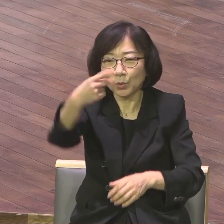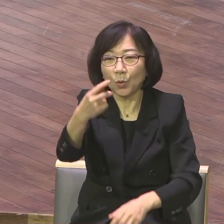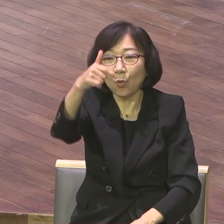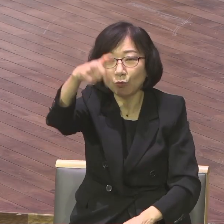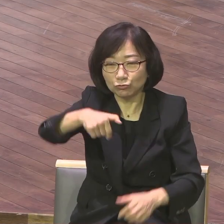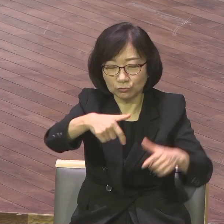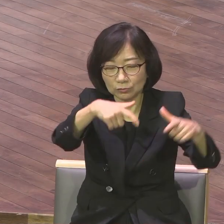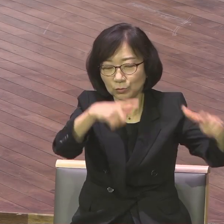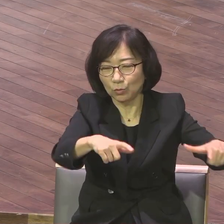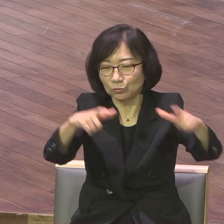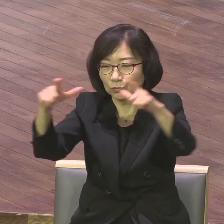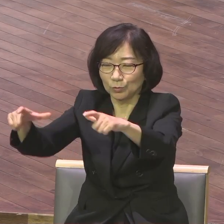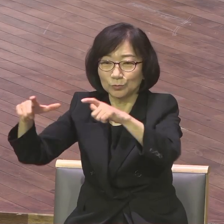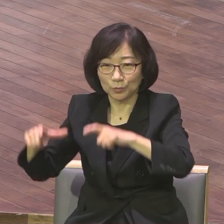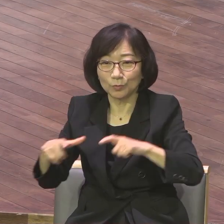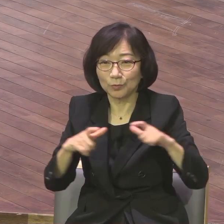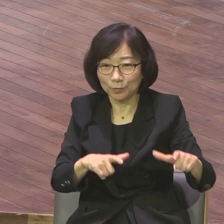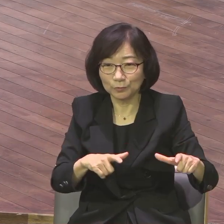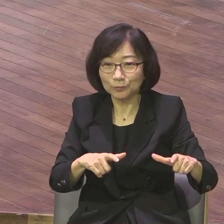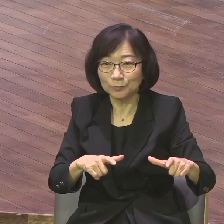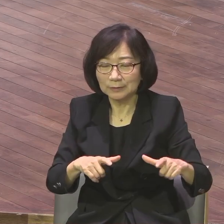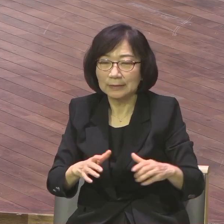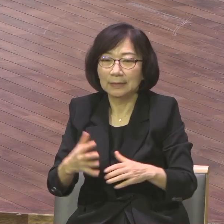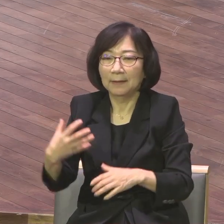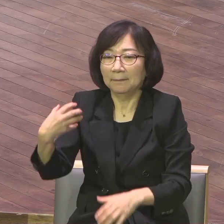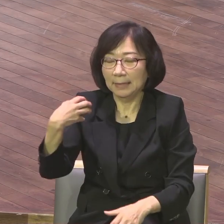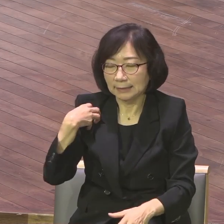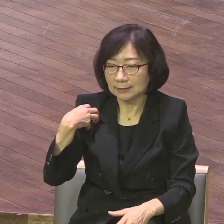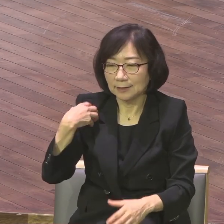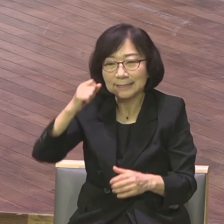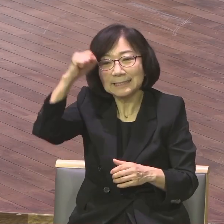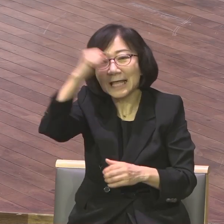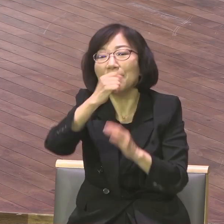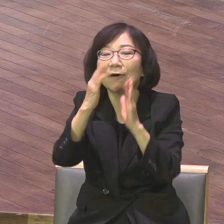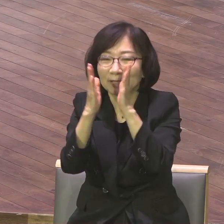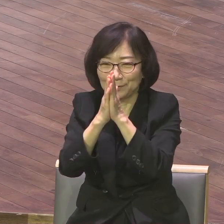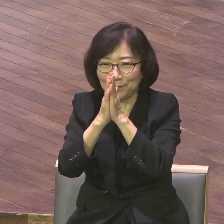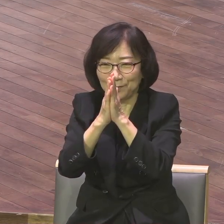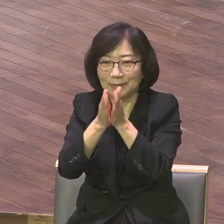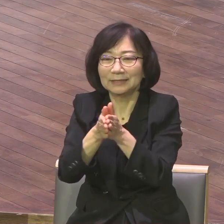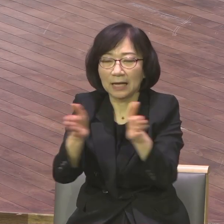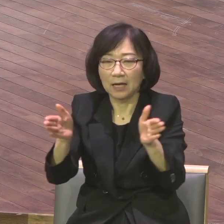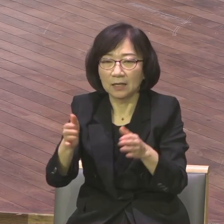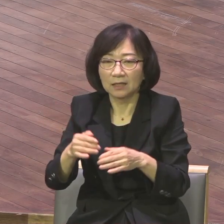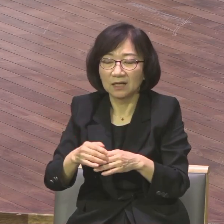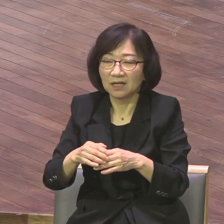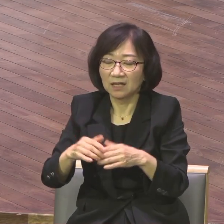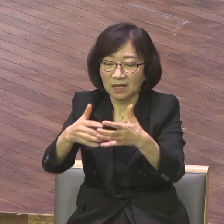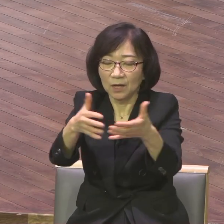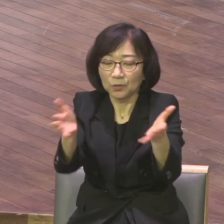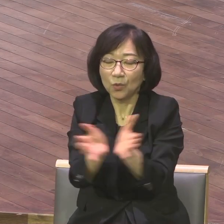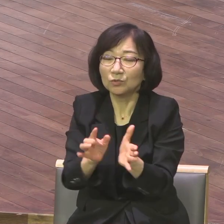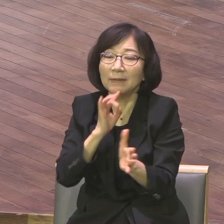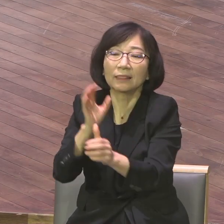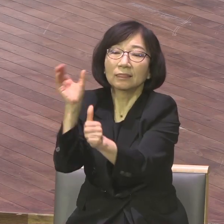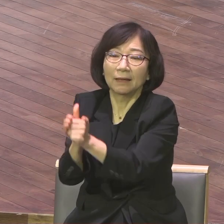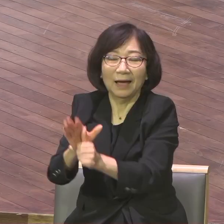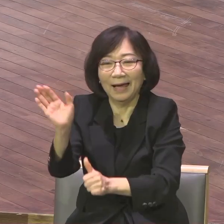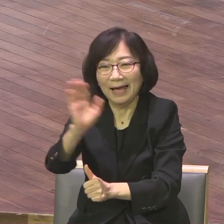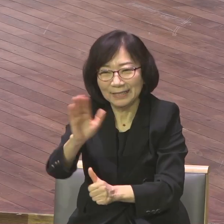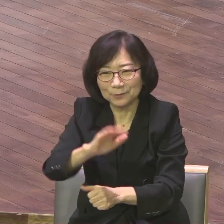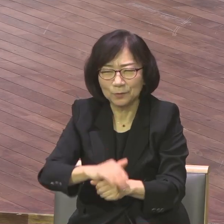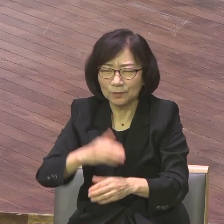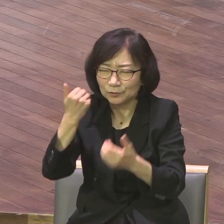진행하는데 대교구만 참석한 것이 아니고 전 성도가 고난주간에 새벽기도를 통해서 예수